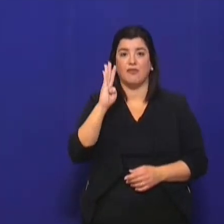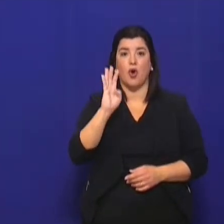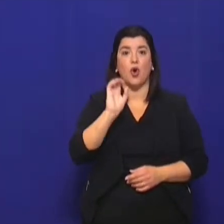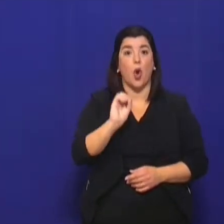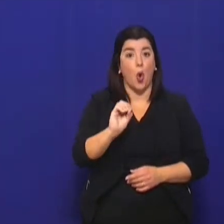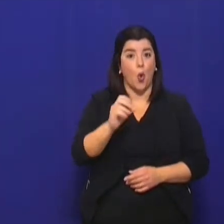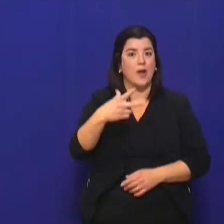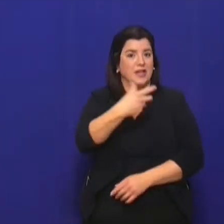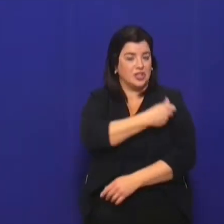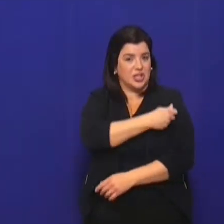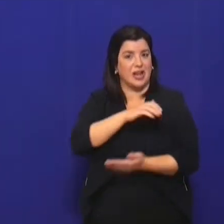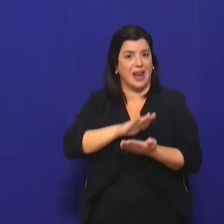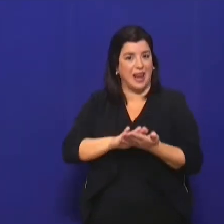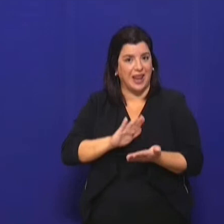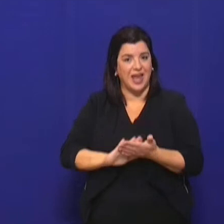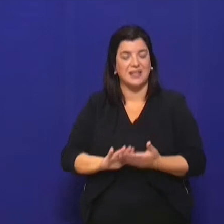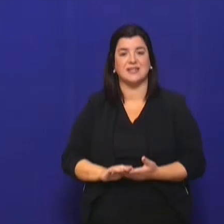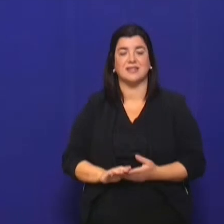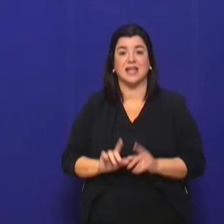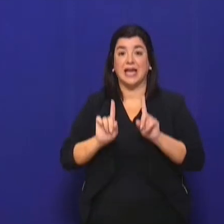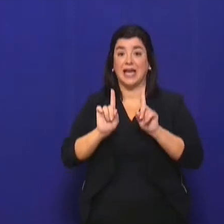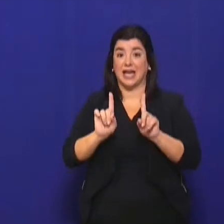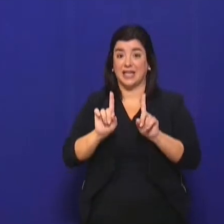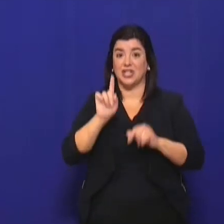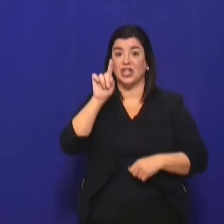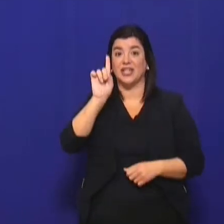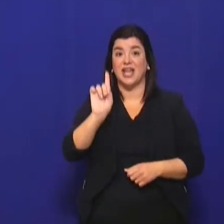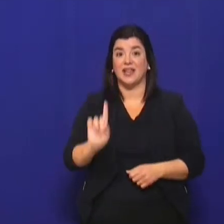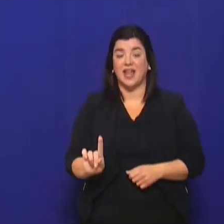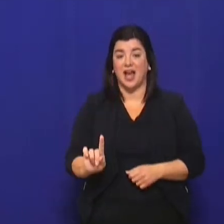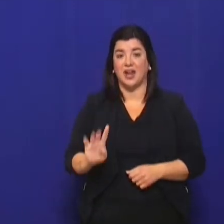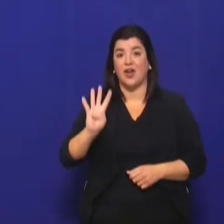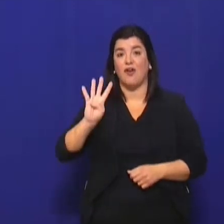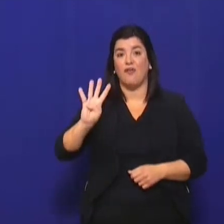1940. Sal-11 ta' Jannar aħna tajna